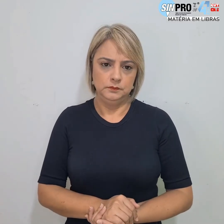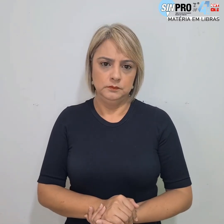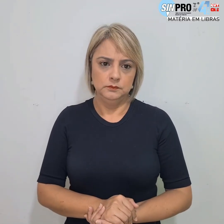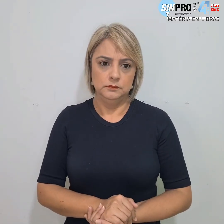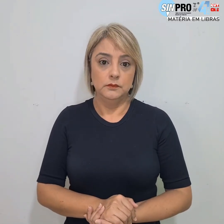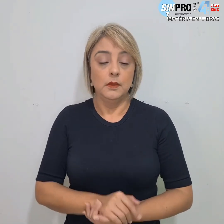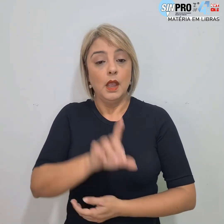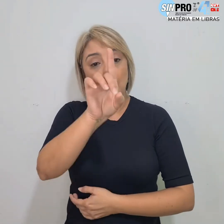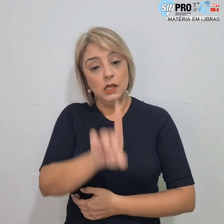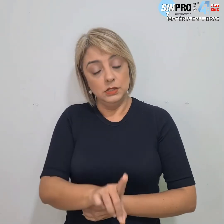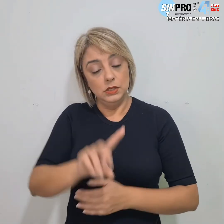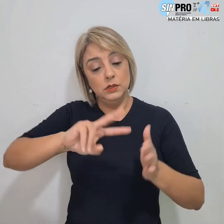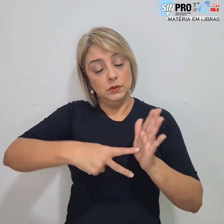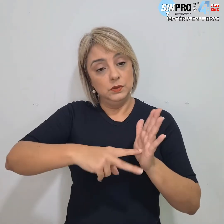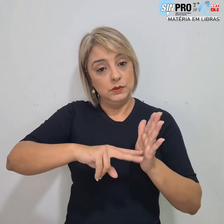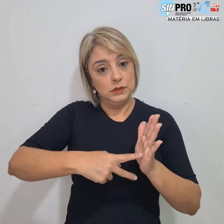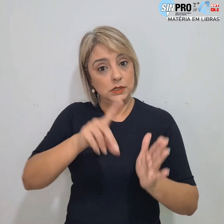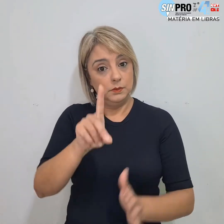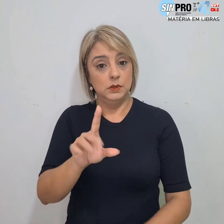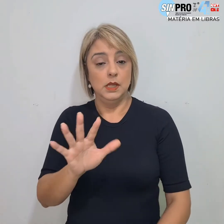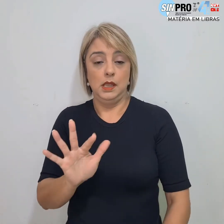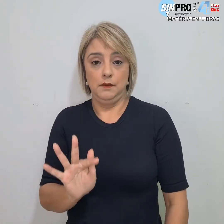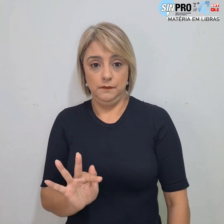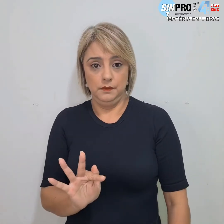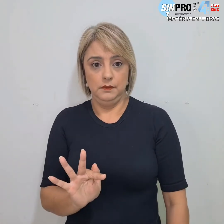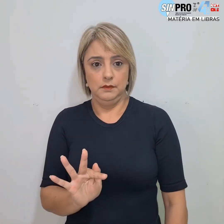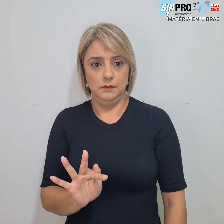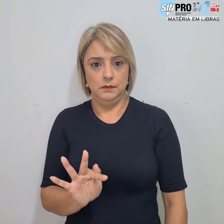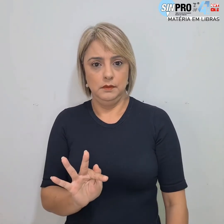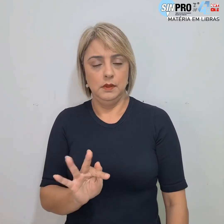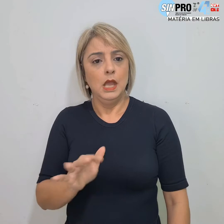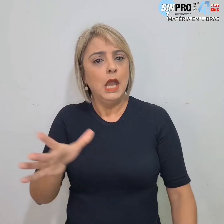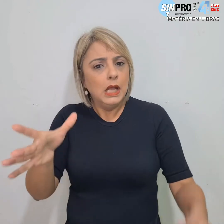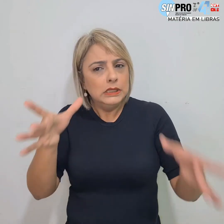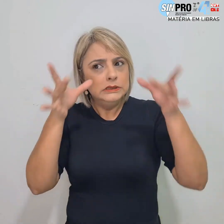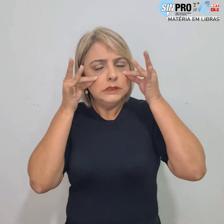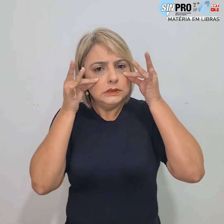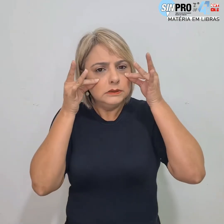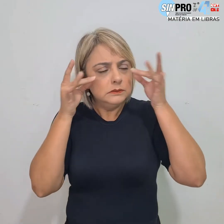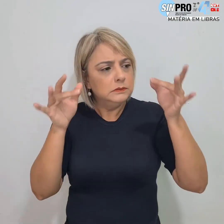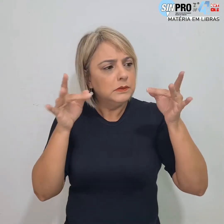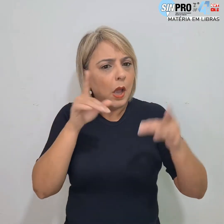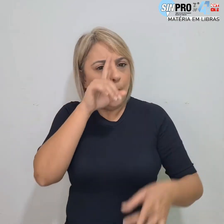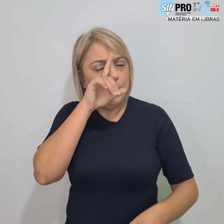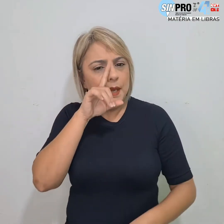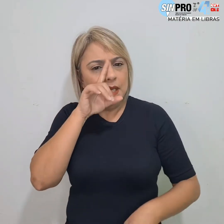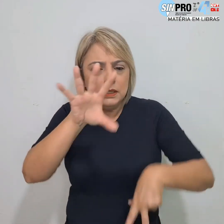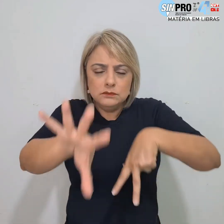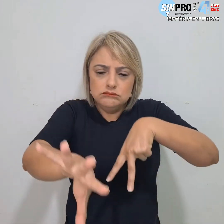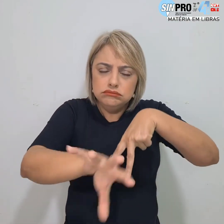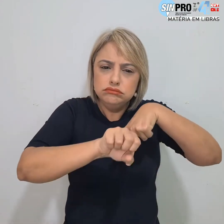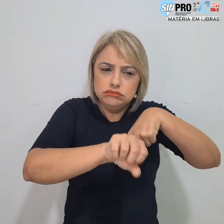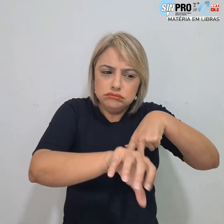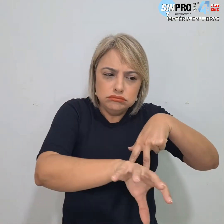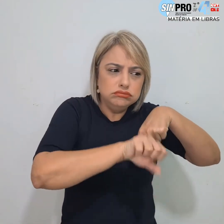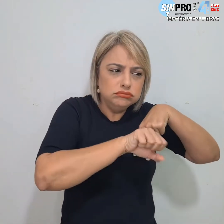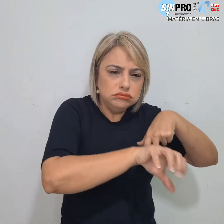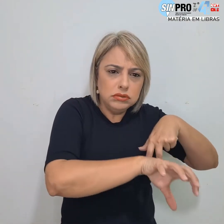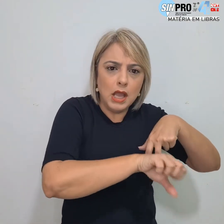A diretoria colegiada do Simpro-DF tem alertado sobre os riscos de contaminação e cobrado